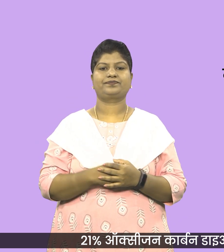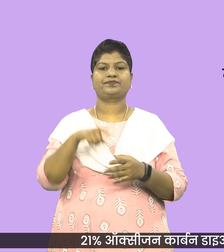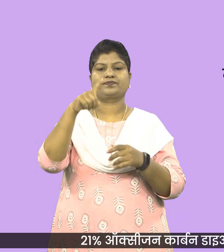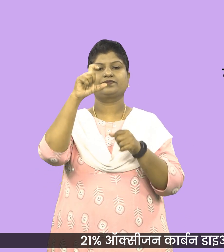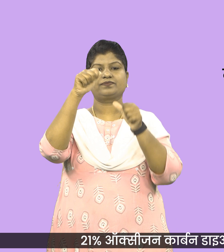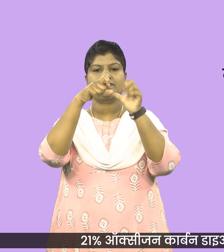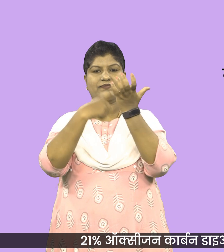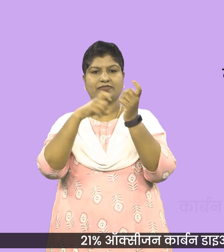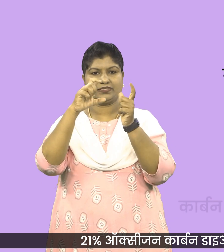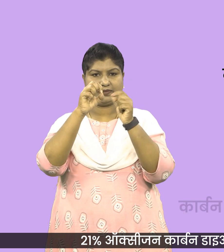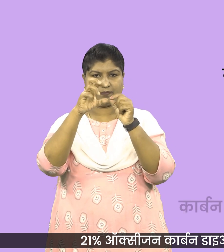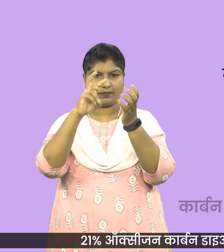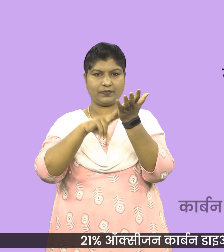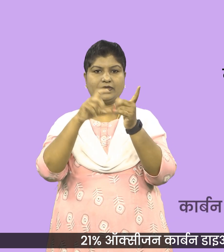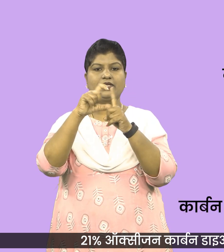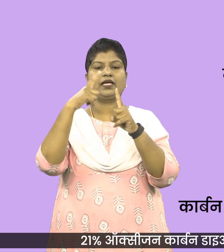कार्बन डाइऑक्साइड,